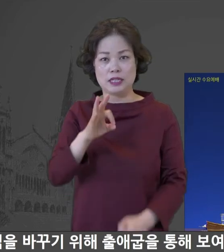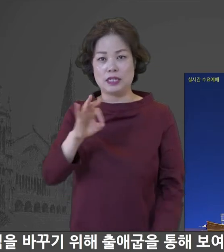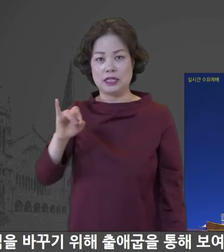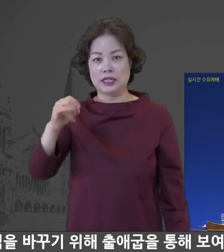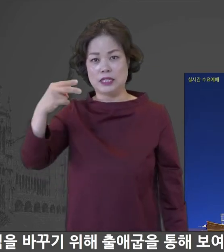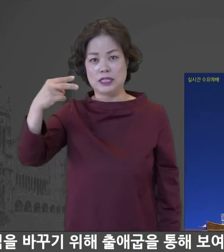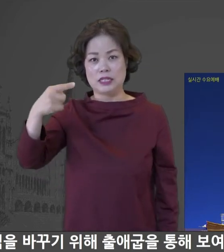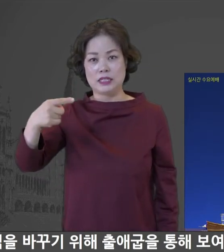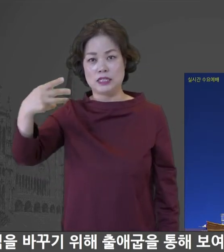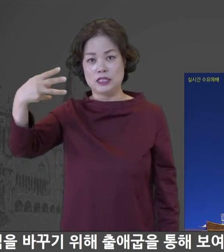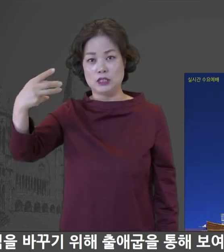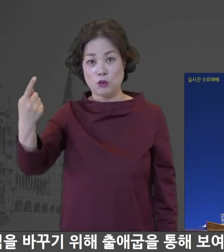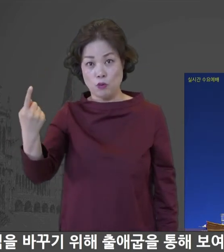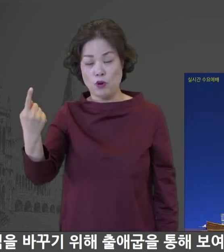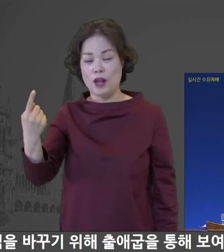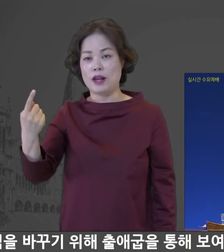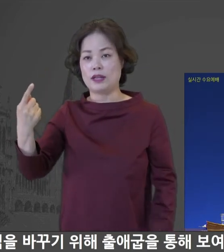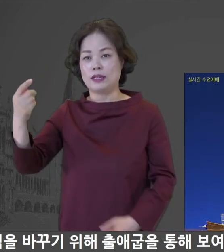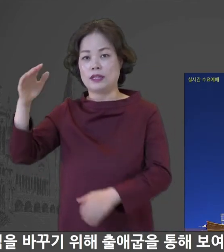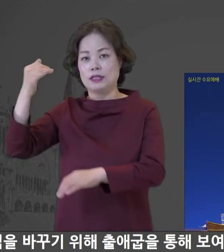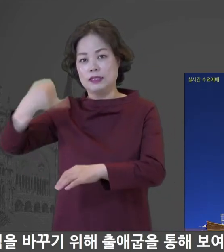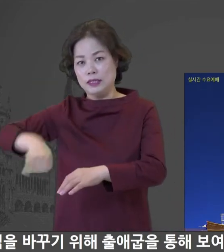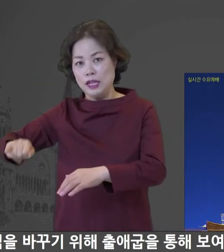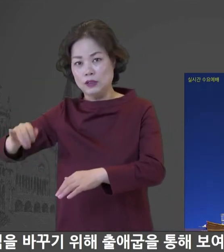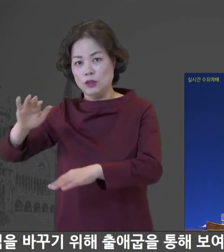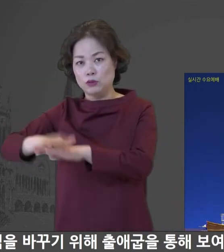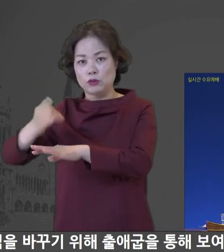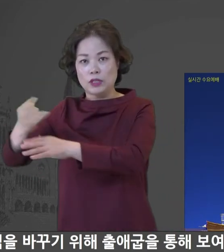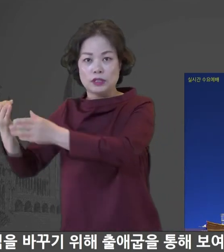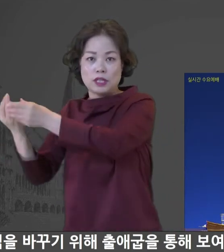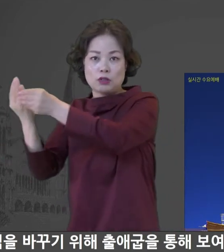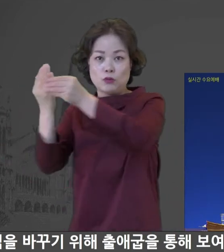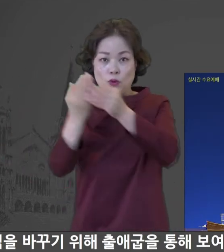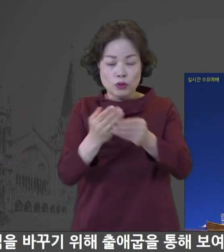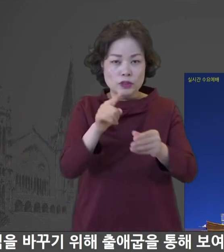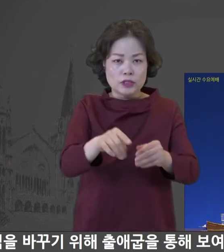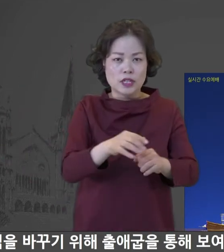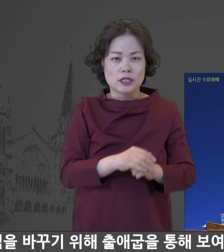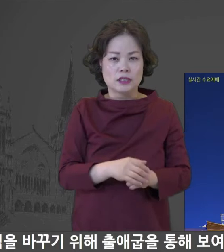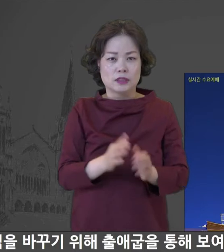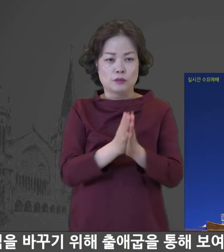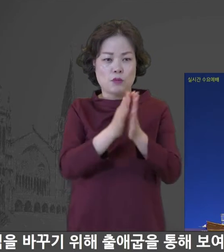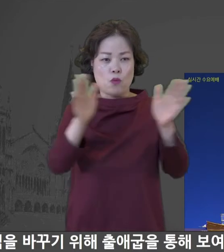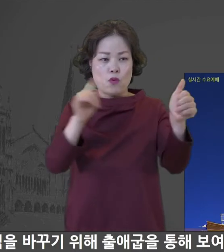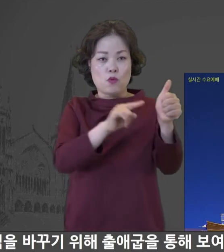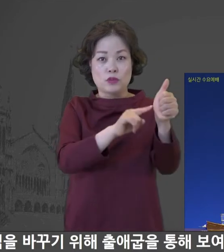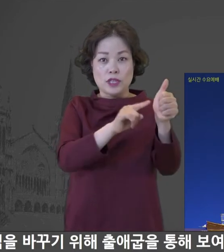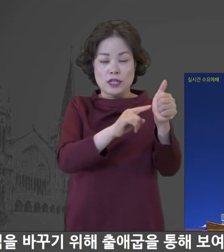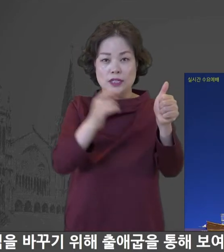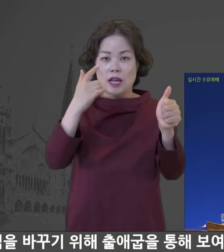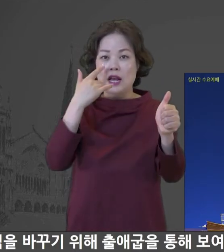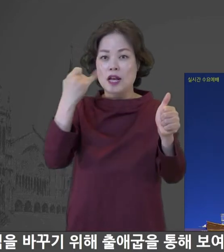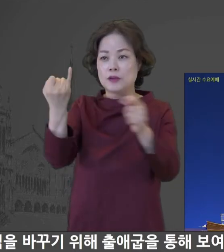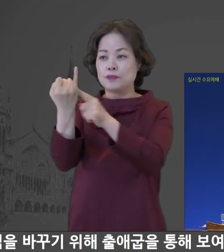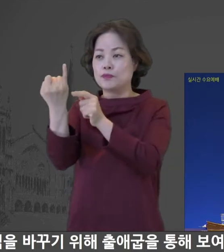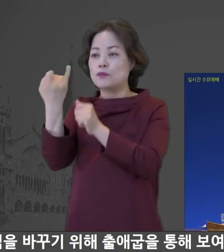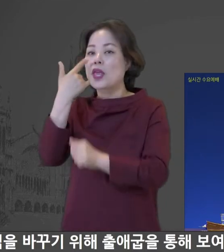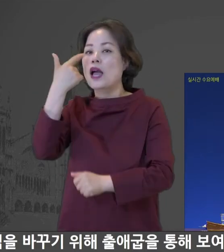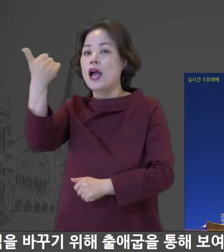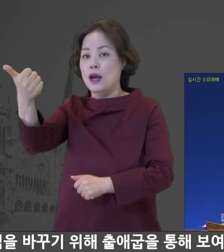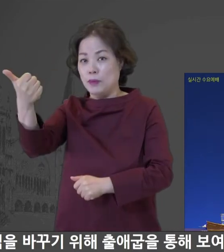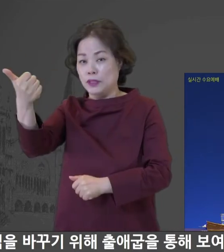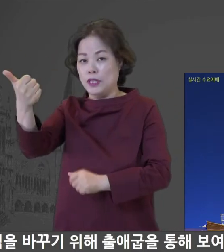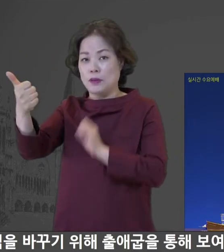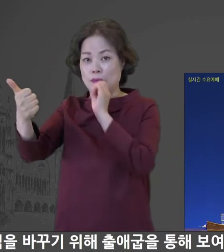다시 모세의 아내와 아들들 데리고 찾아오는데요, 이때 모세가 장인에게 이렇게 말을 합니다. 출애굽기 18장